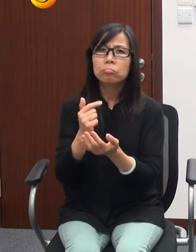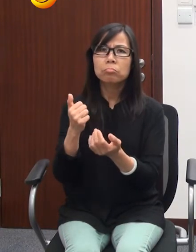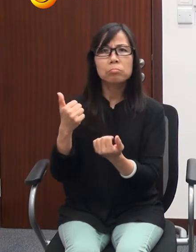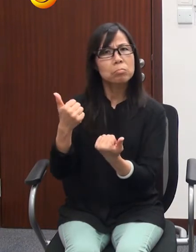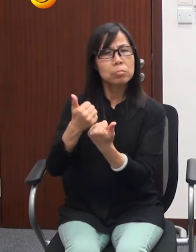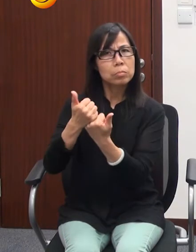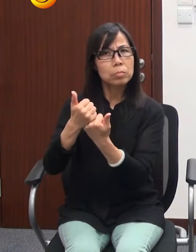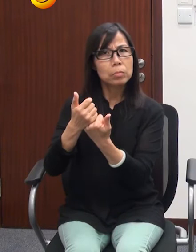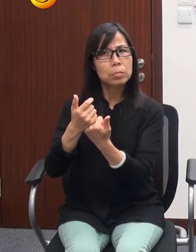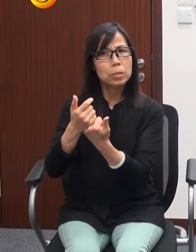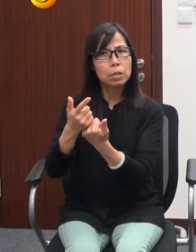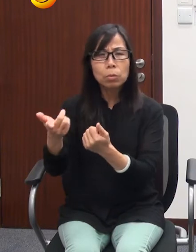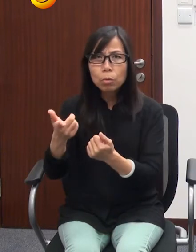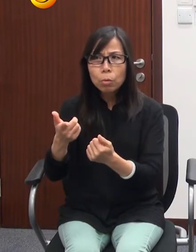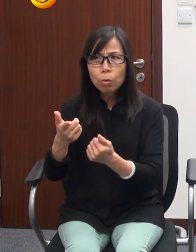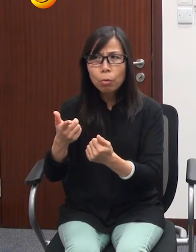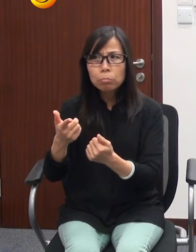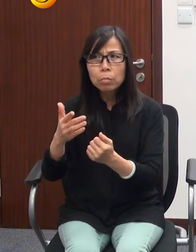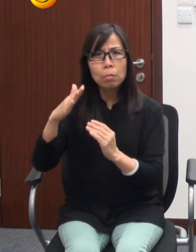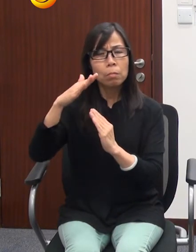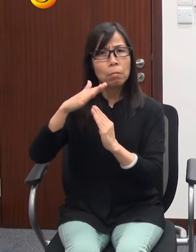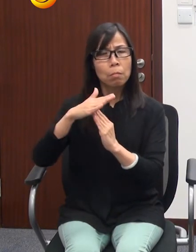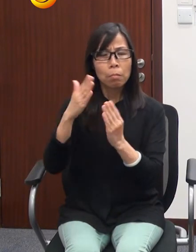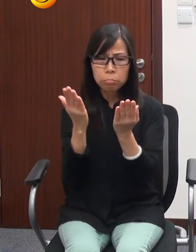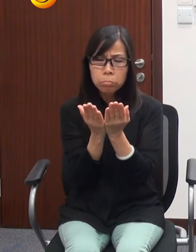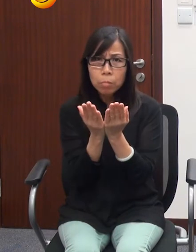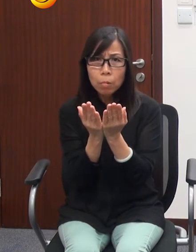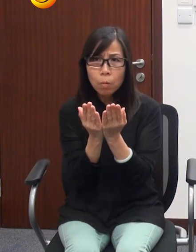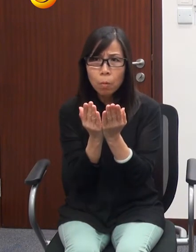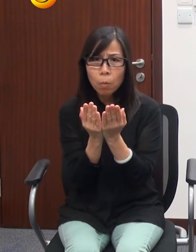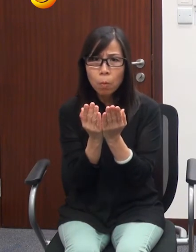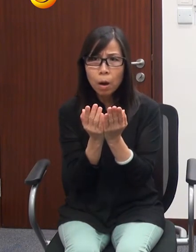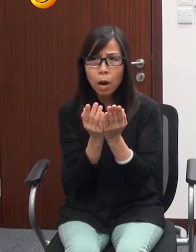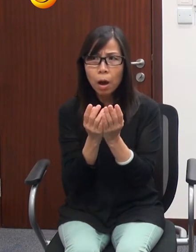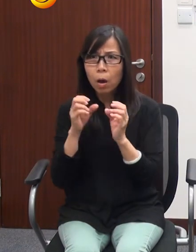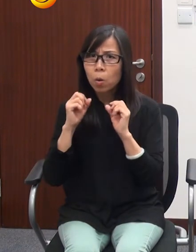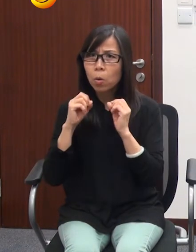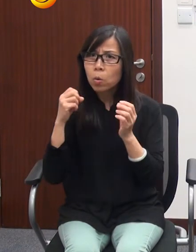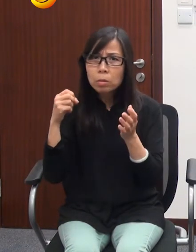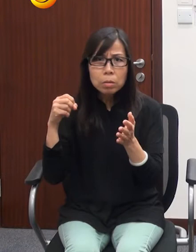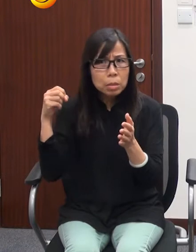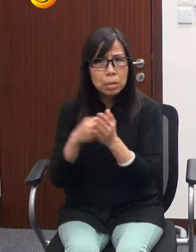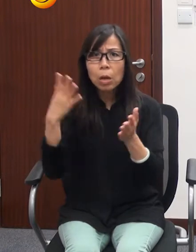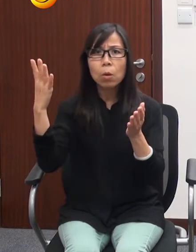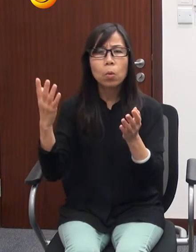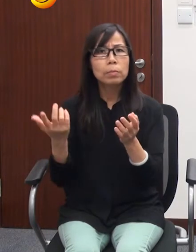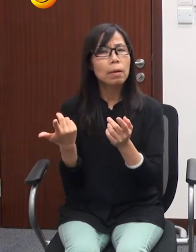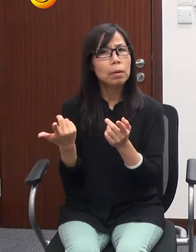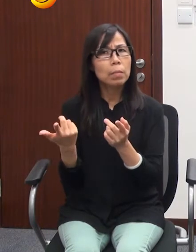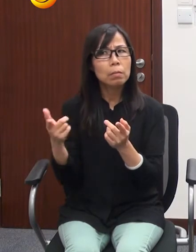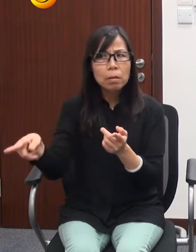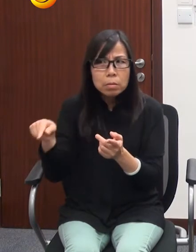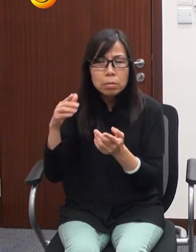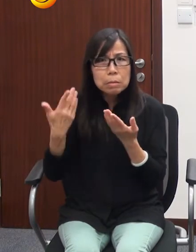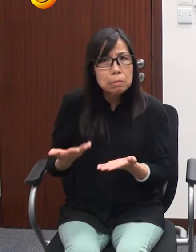佢一罷課嘅話咧，我諗即係個震撼力好大啦。咁但係而家似乎，因為我唔